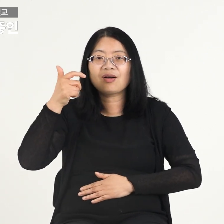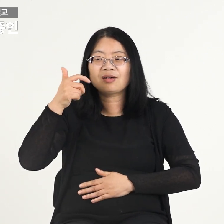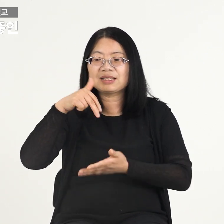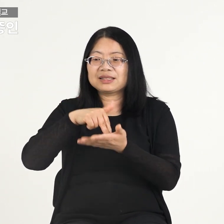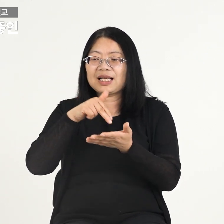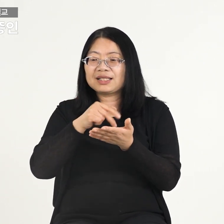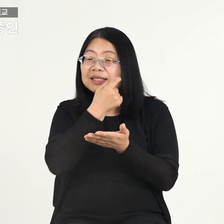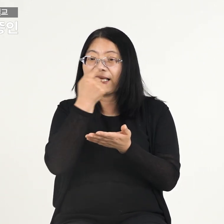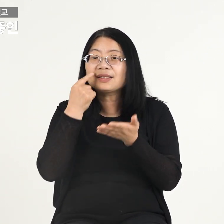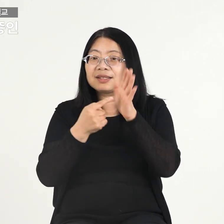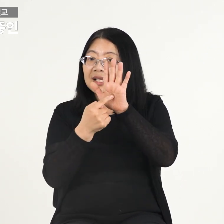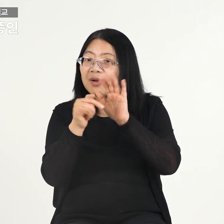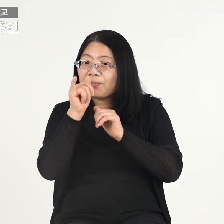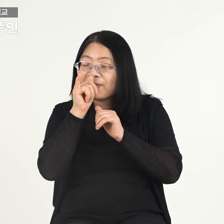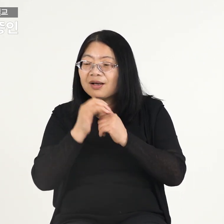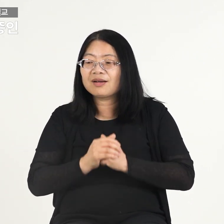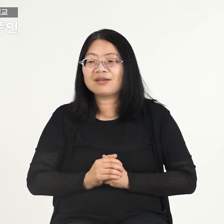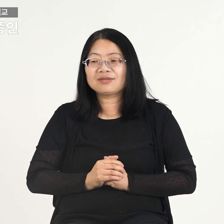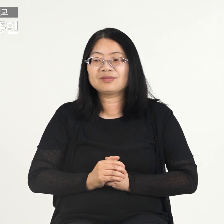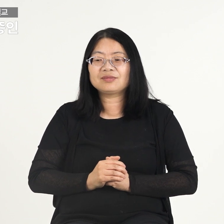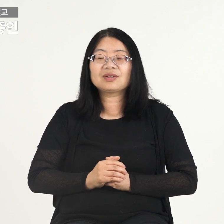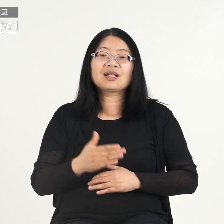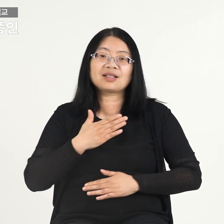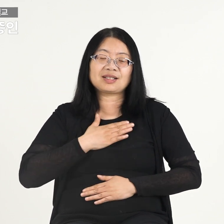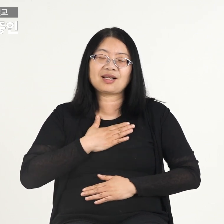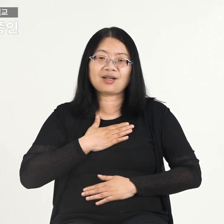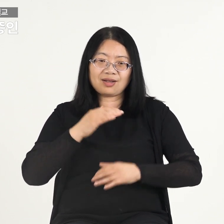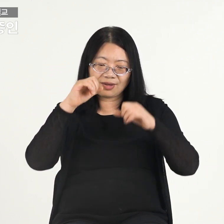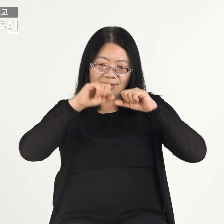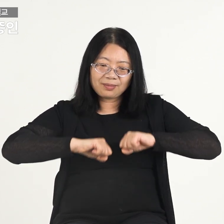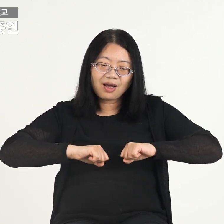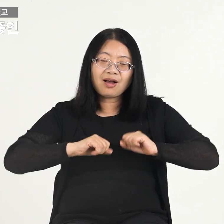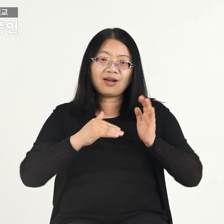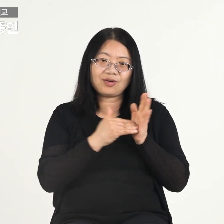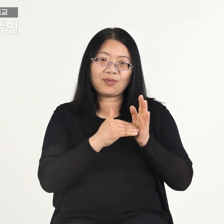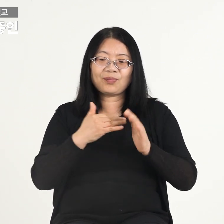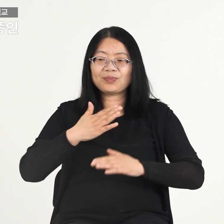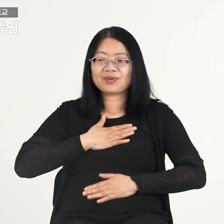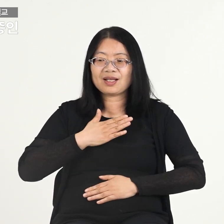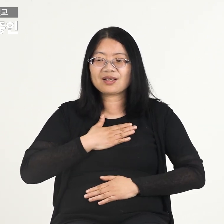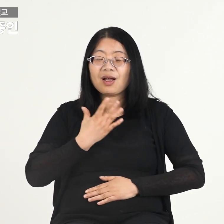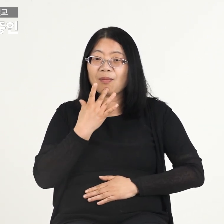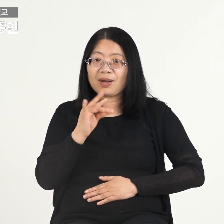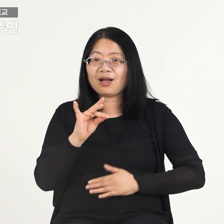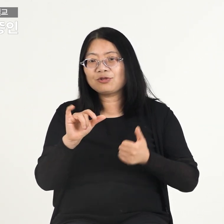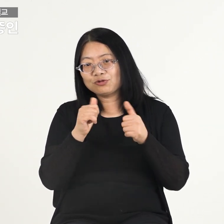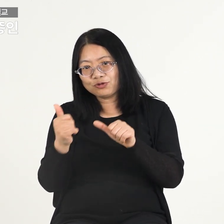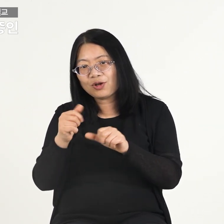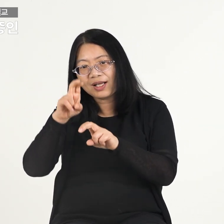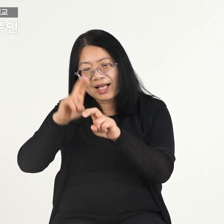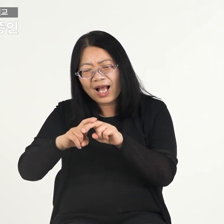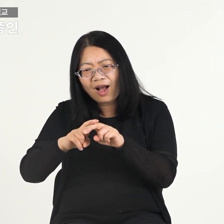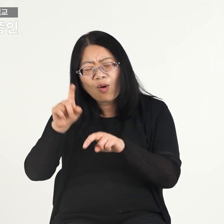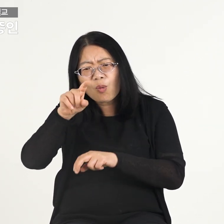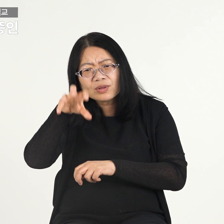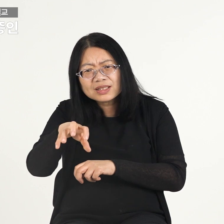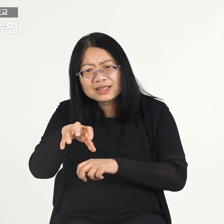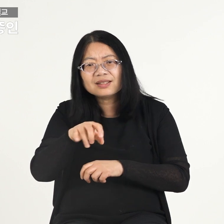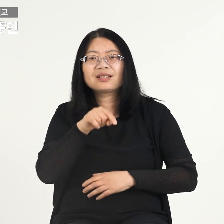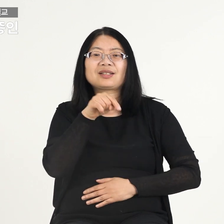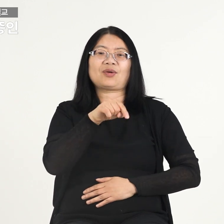상징성을 얘기합니다. 그러니까 내가 멸망을 받고 내가 마땅히 죽어야 될 자리가